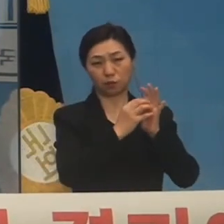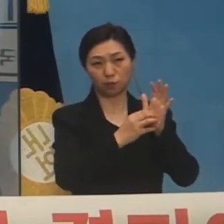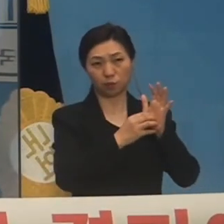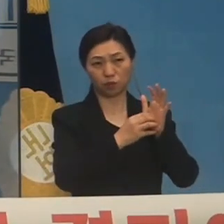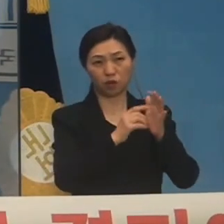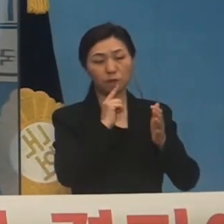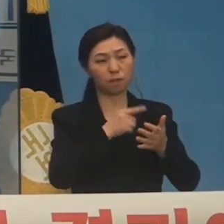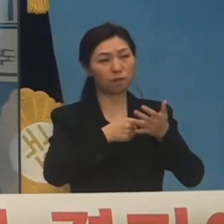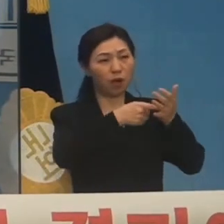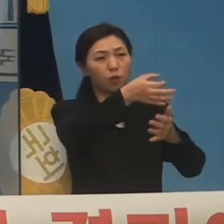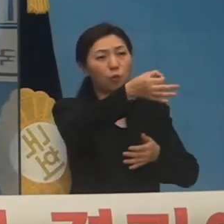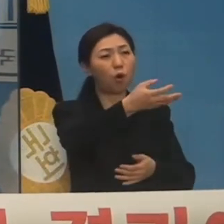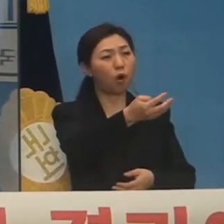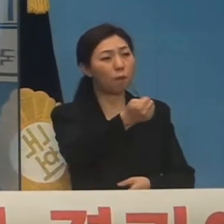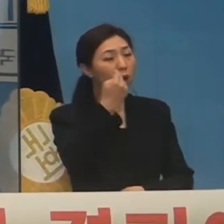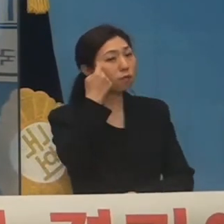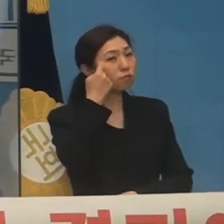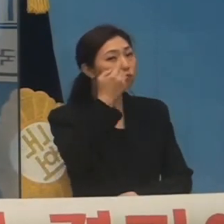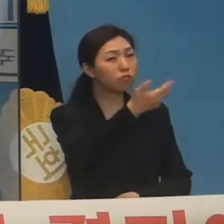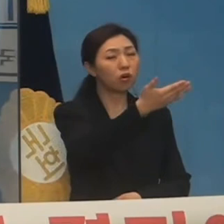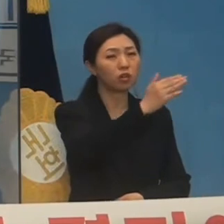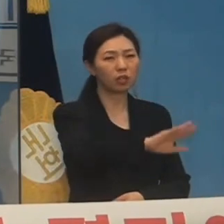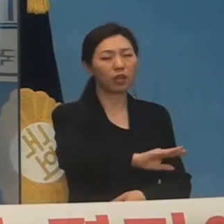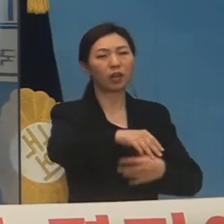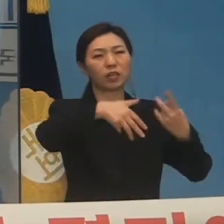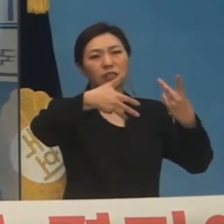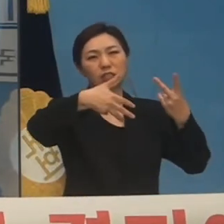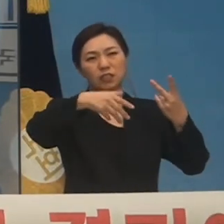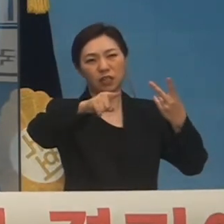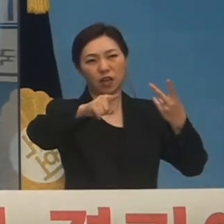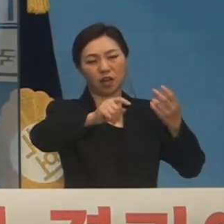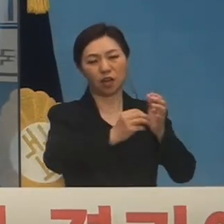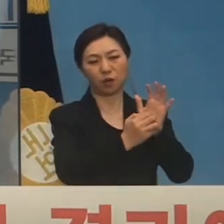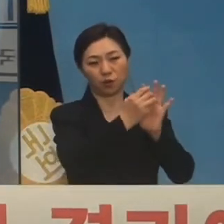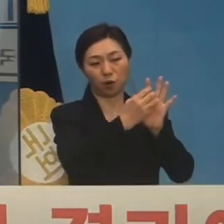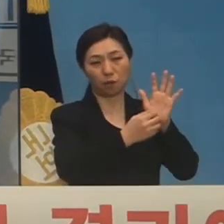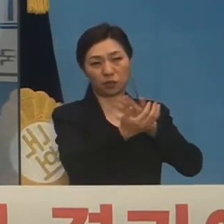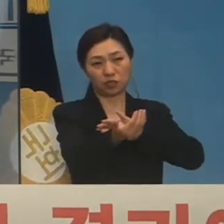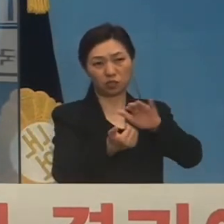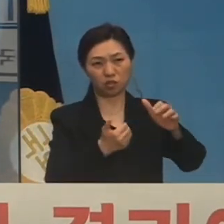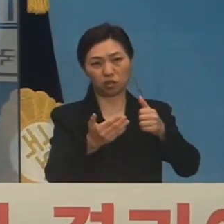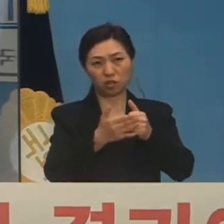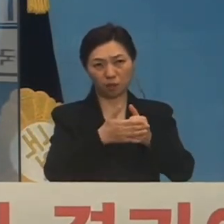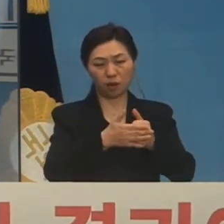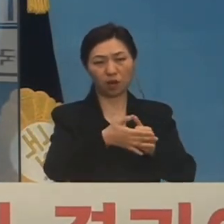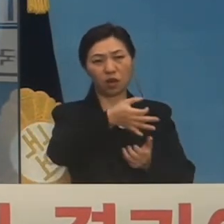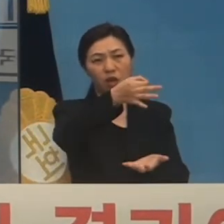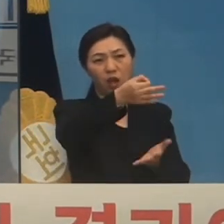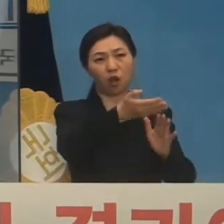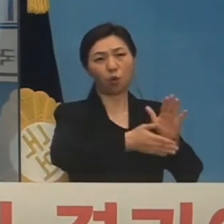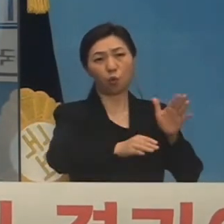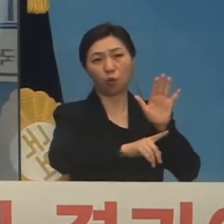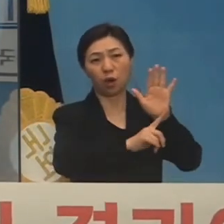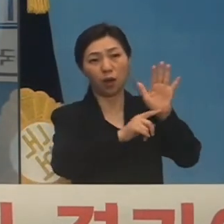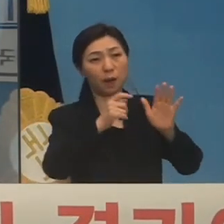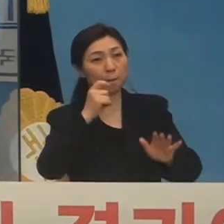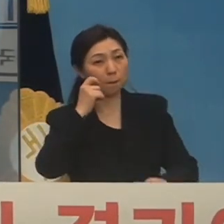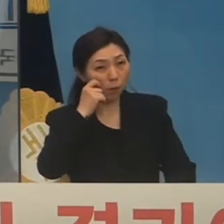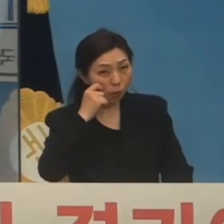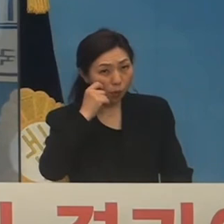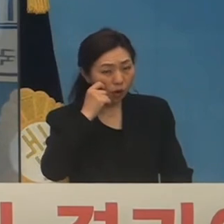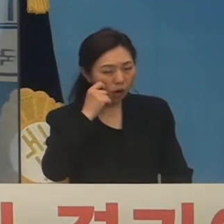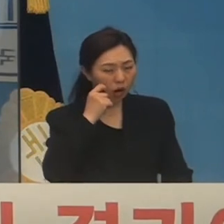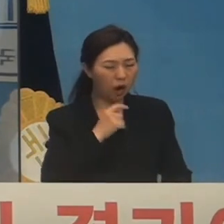농림축산식품부에 문의했지만 2차 시장 정리를 앞두고 있기에 공개할 수 없다는 눈 가리고